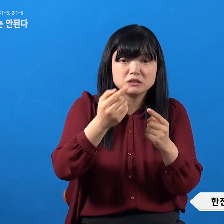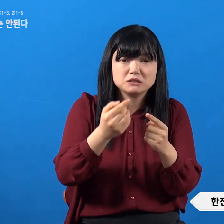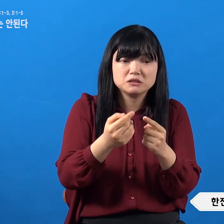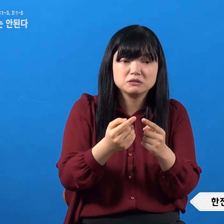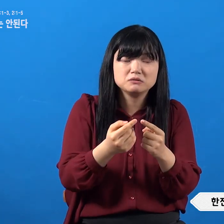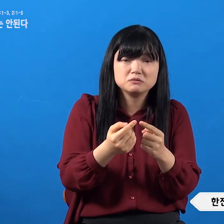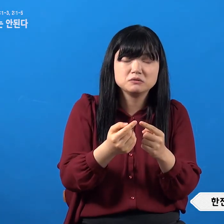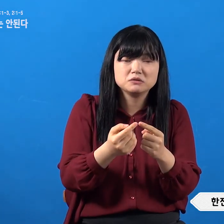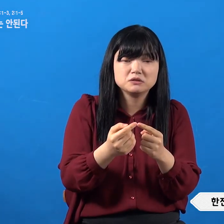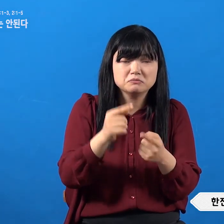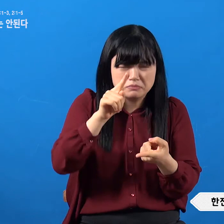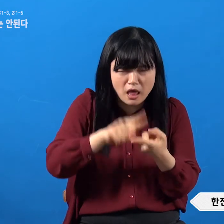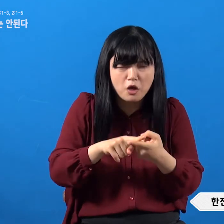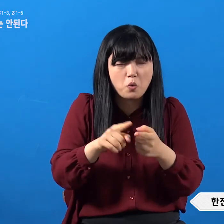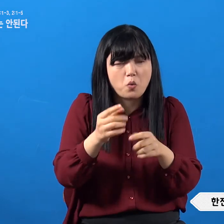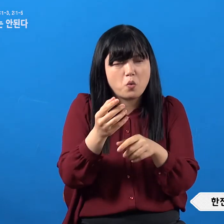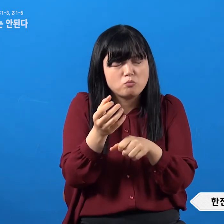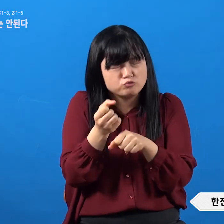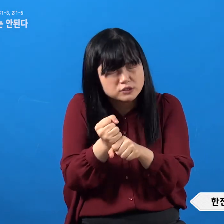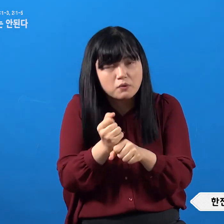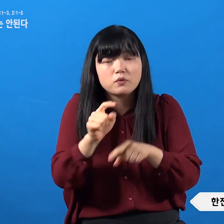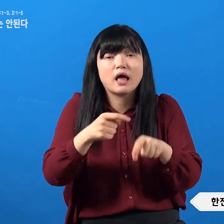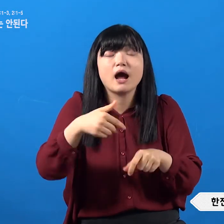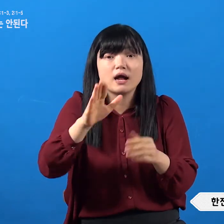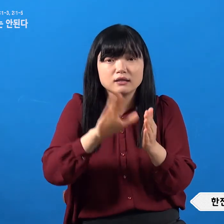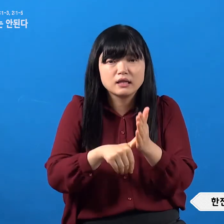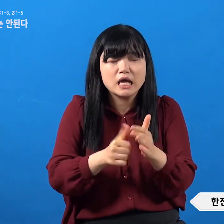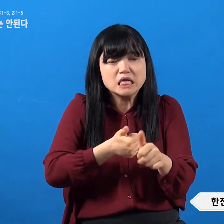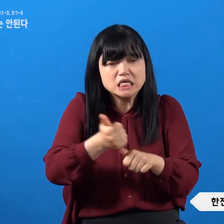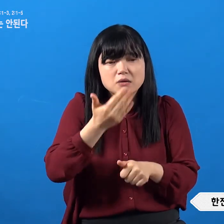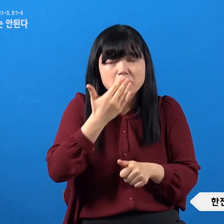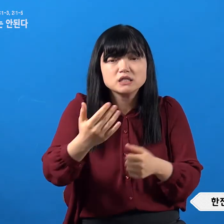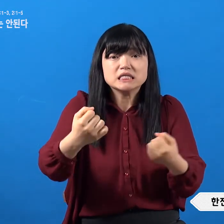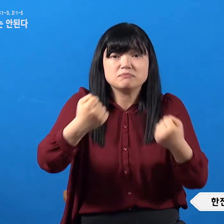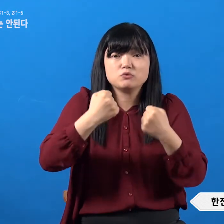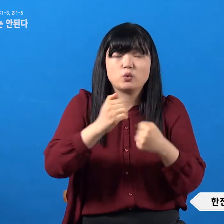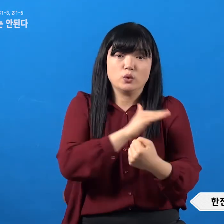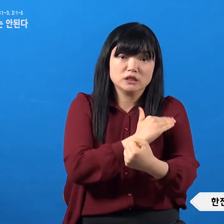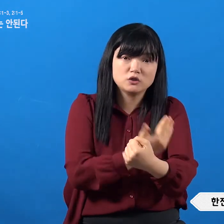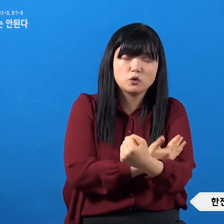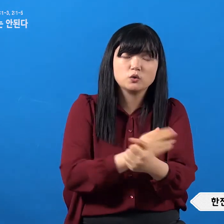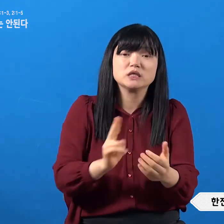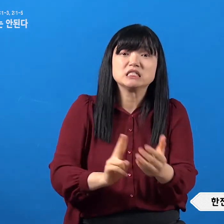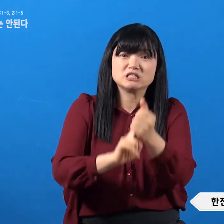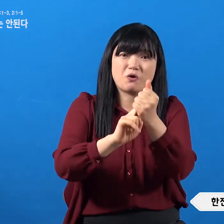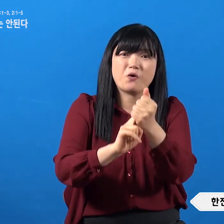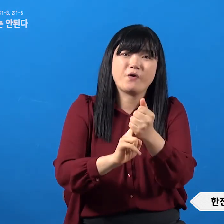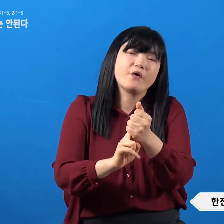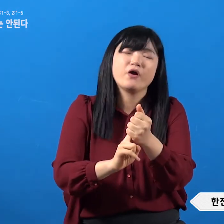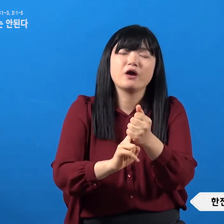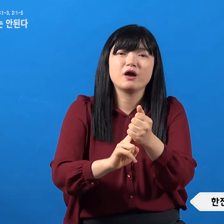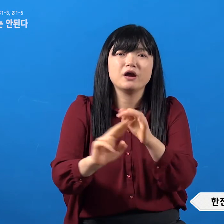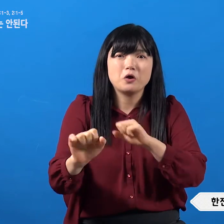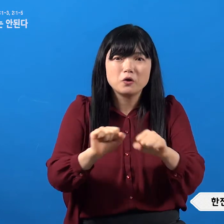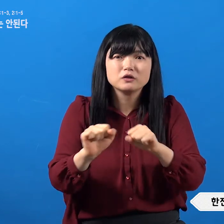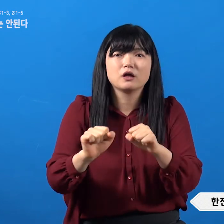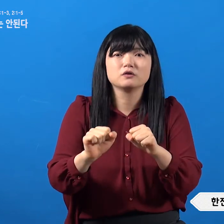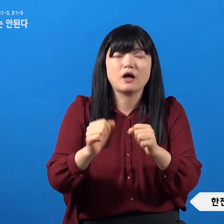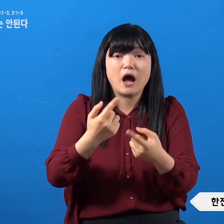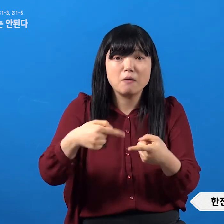하십니까? 말씀 붙들고 나아갈 때에 그 이길 수 있도록 힘도 능력도 기적의 역사도 하나님 함께